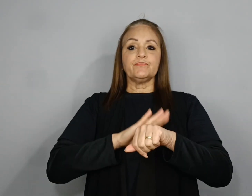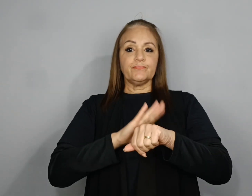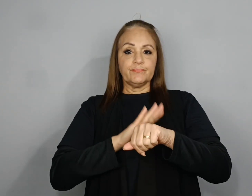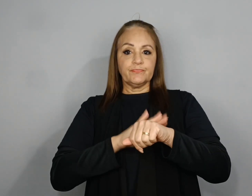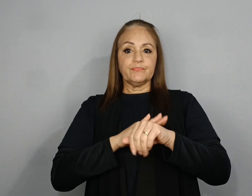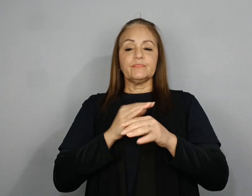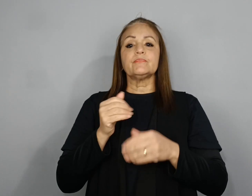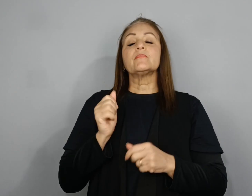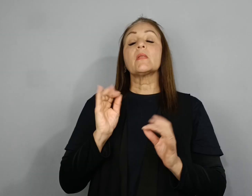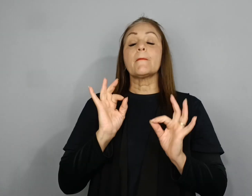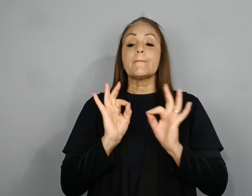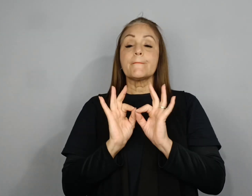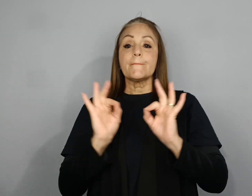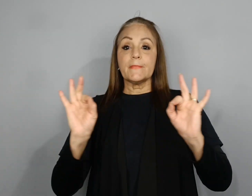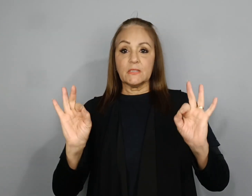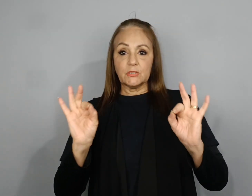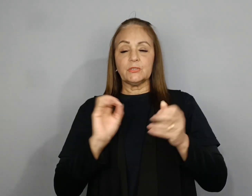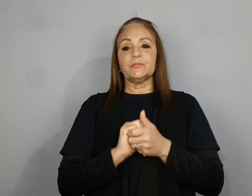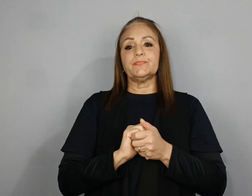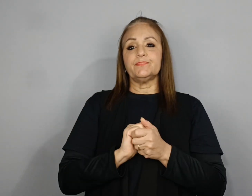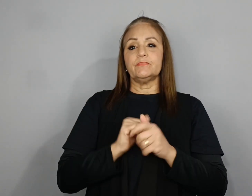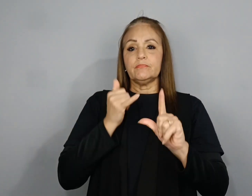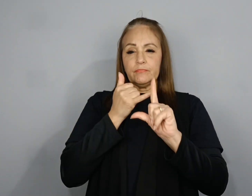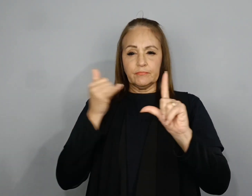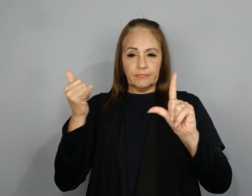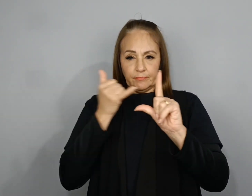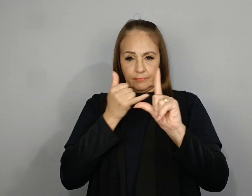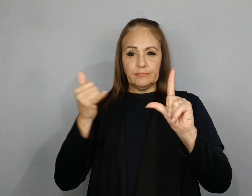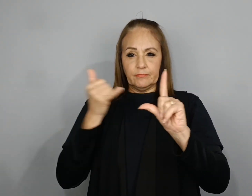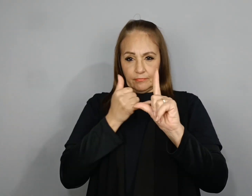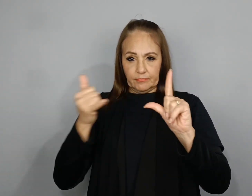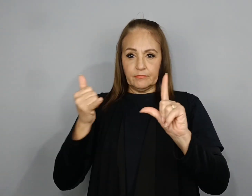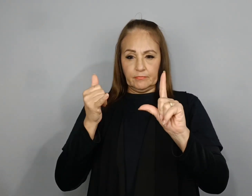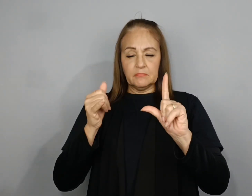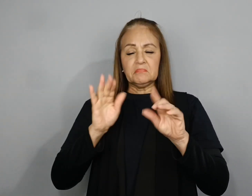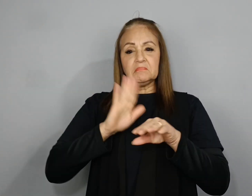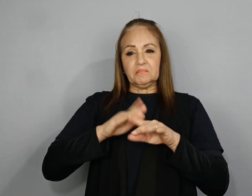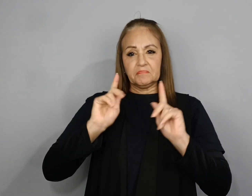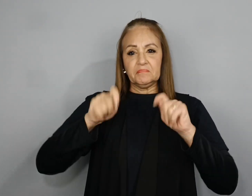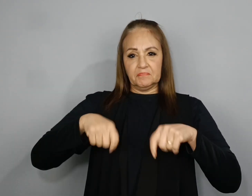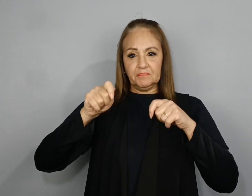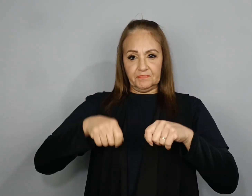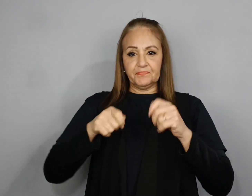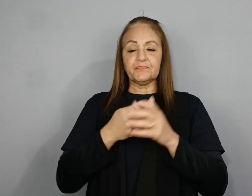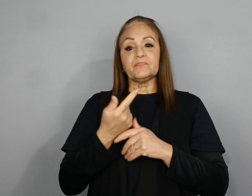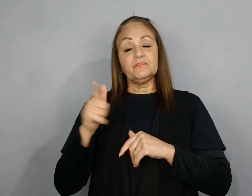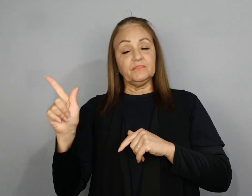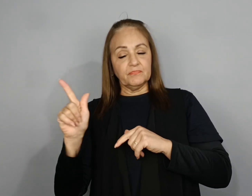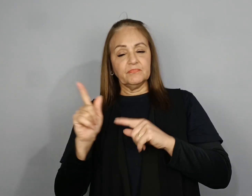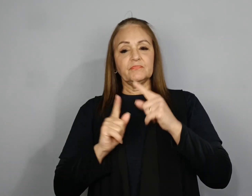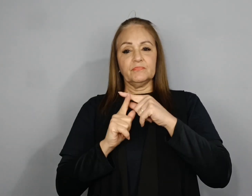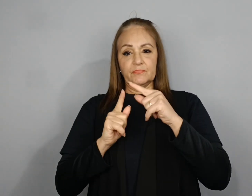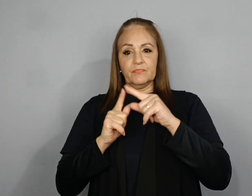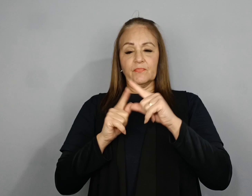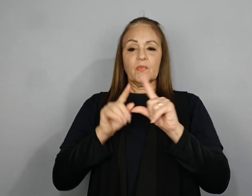medidas. As linhas são particularmente mais eficientes do que as colunas, quando existem